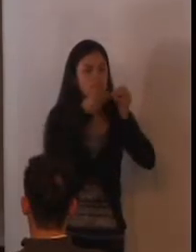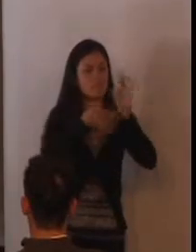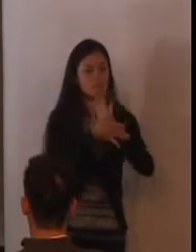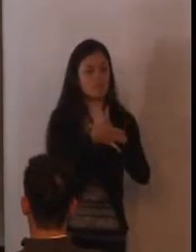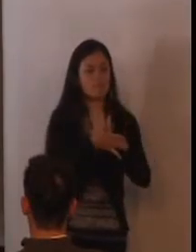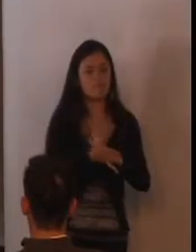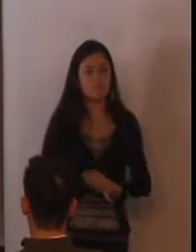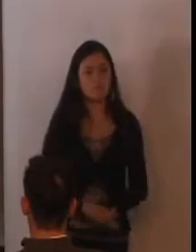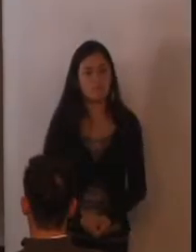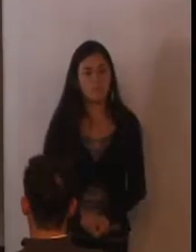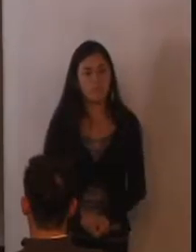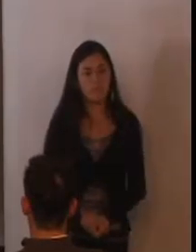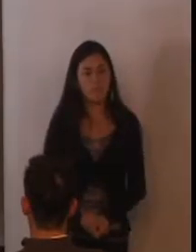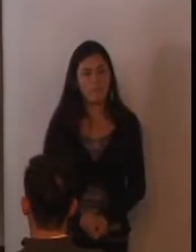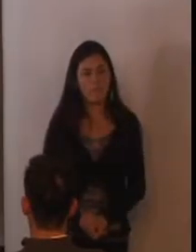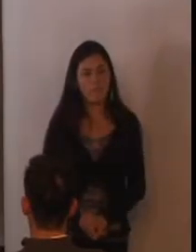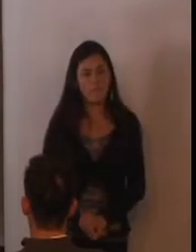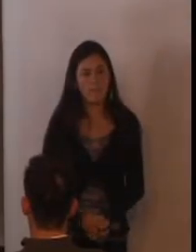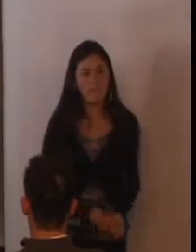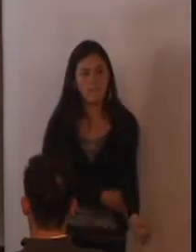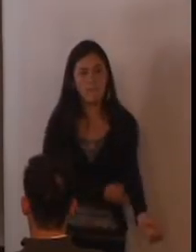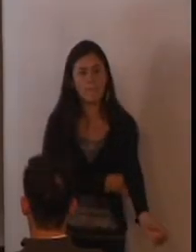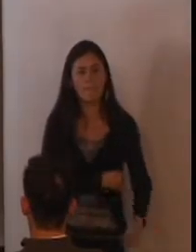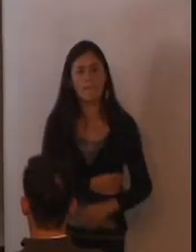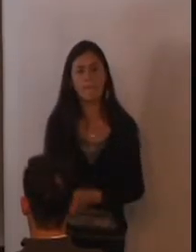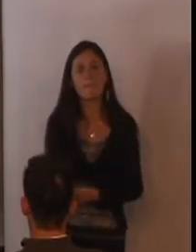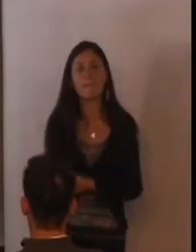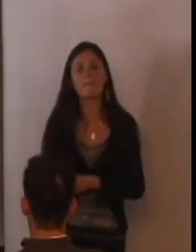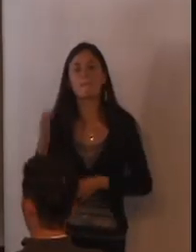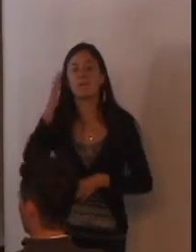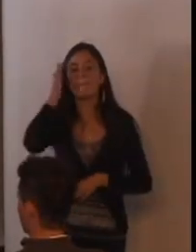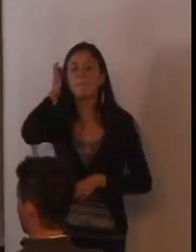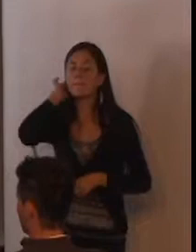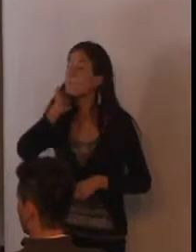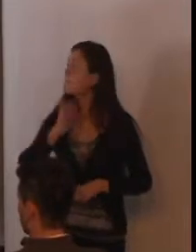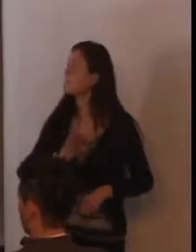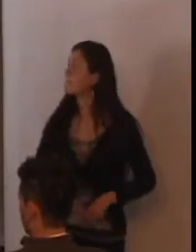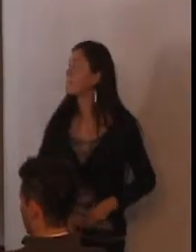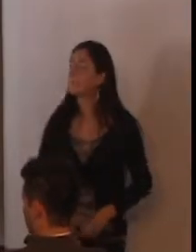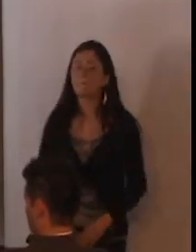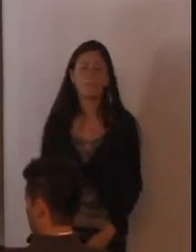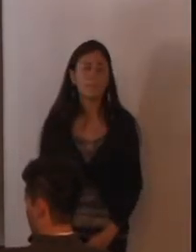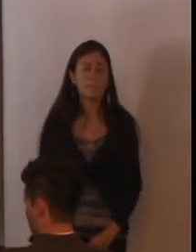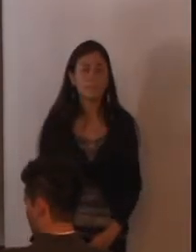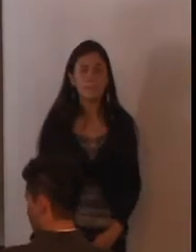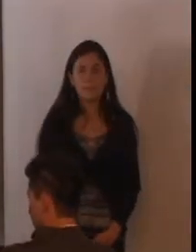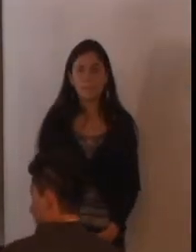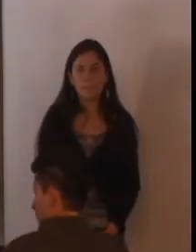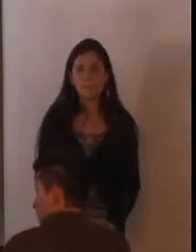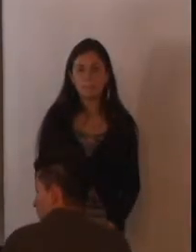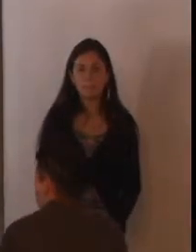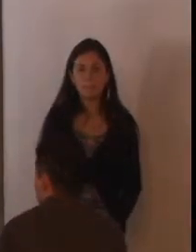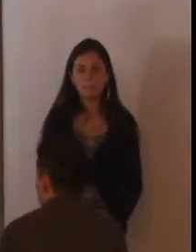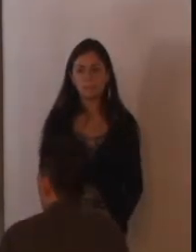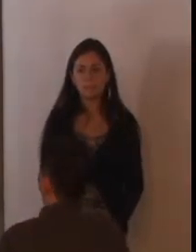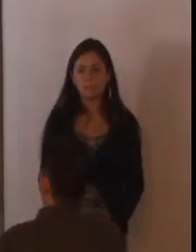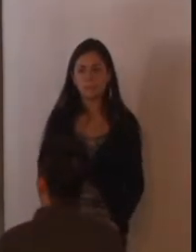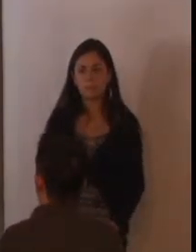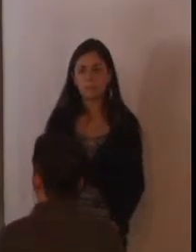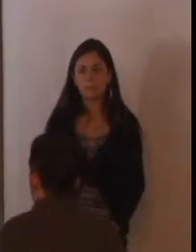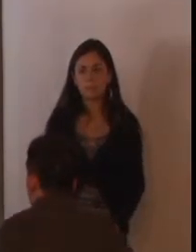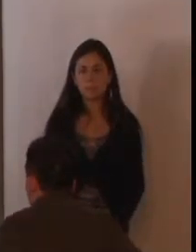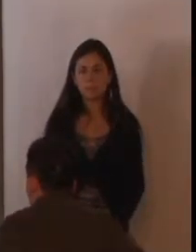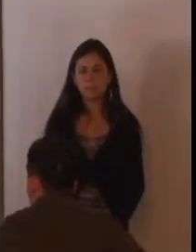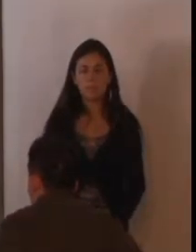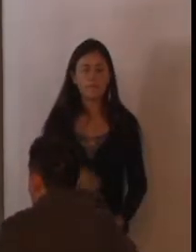canal visual, para que posteriormente toda esta información que yo estoy escuchando, discriminando, almacenando, pues la